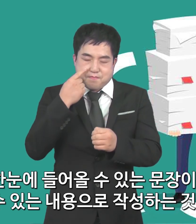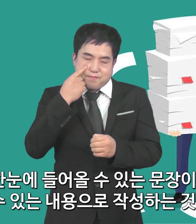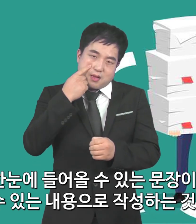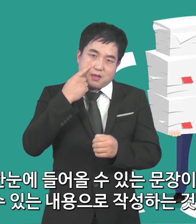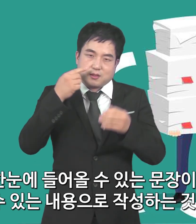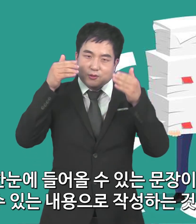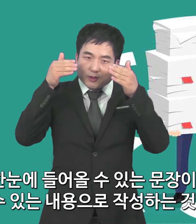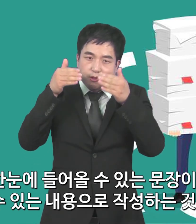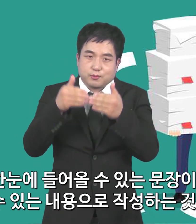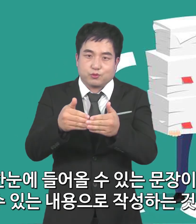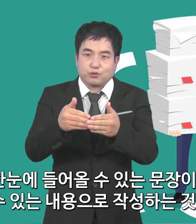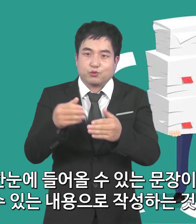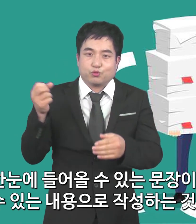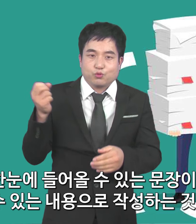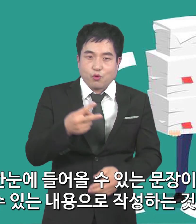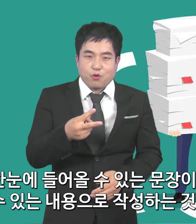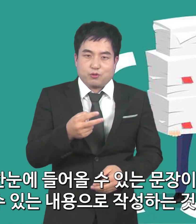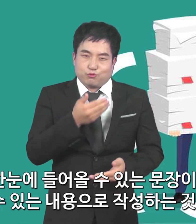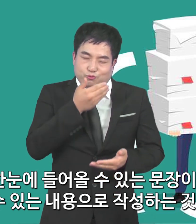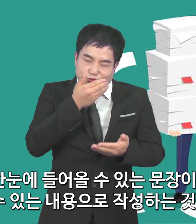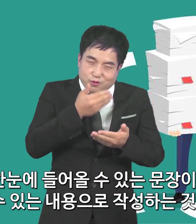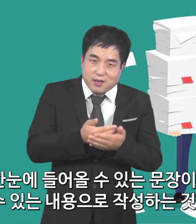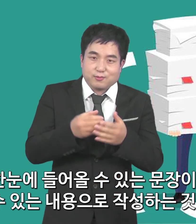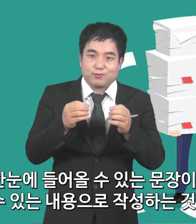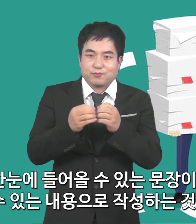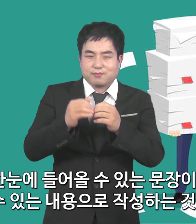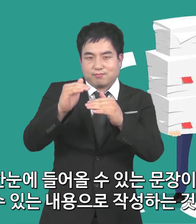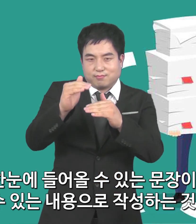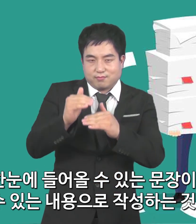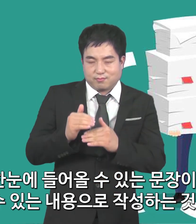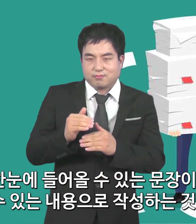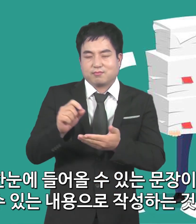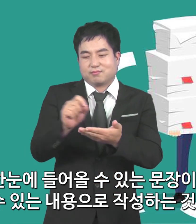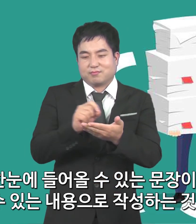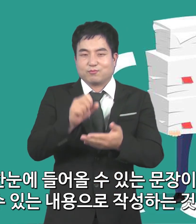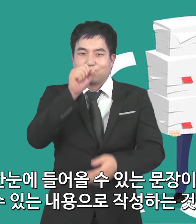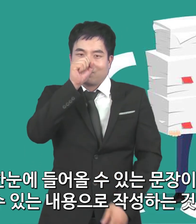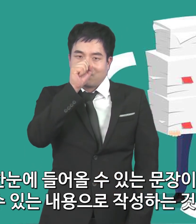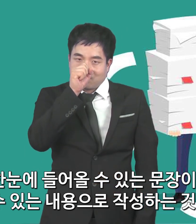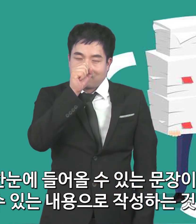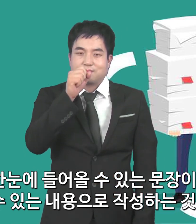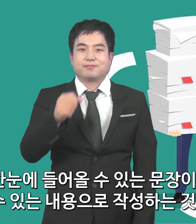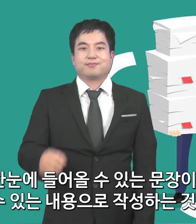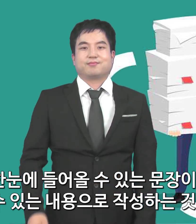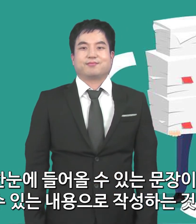한눈에 들어올 수 있는 문장이나 흥미로울 수 있는 내용으로 작성하는 것이 좋습니다.